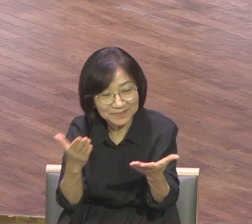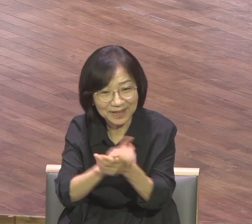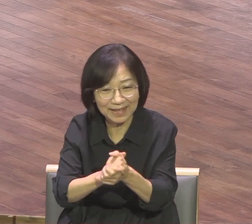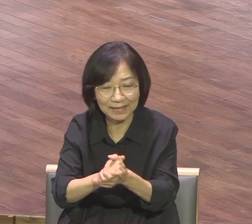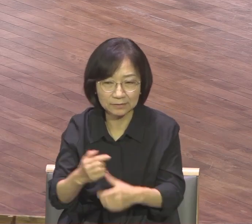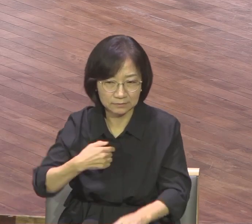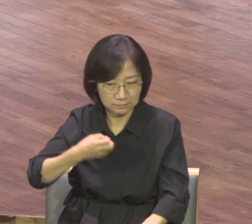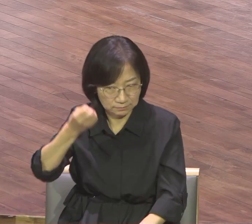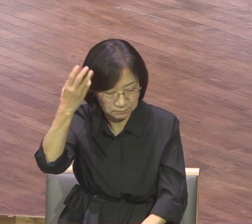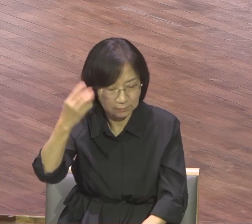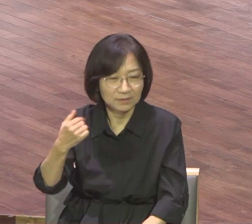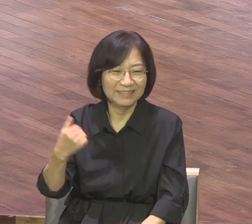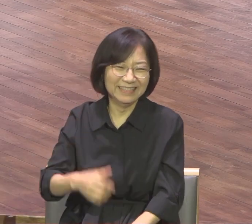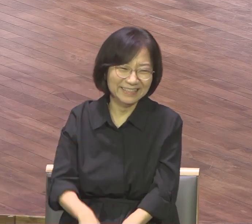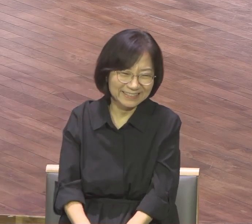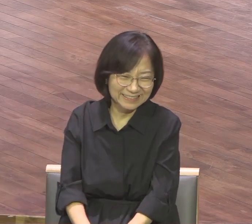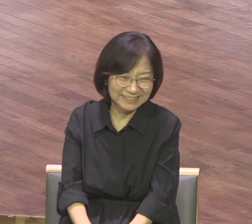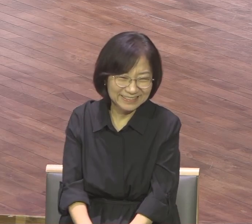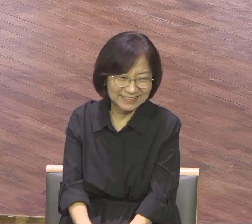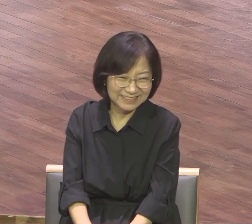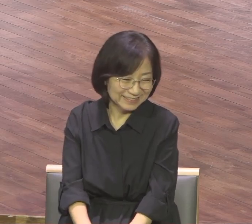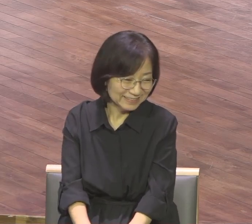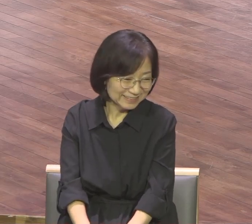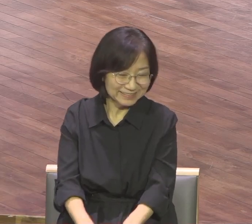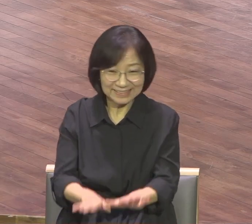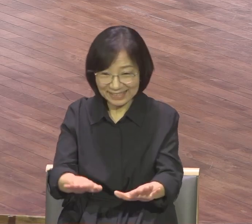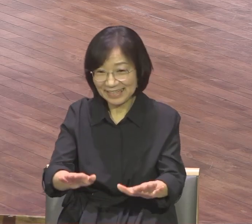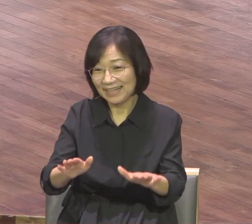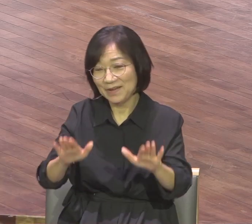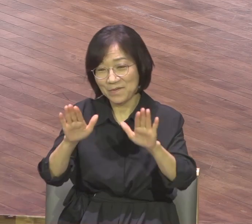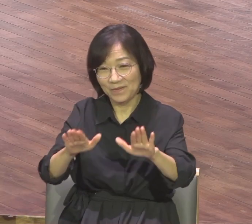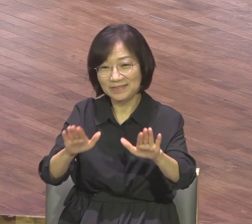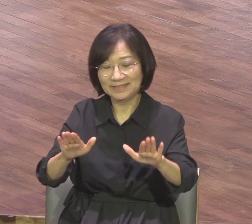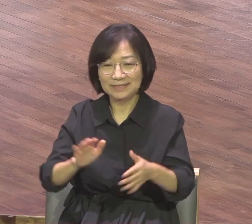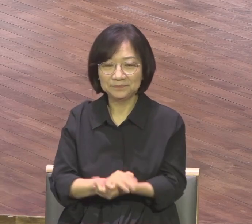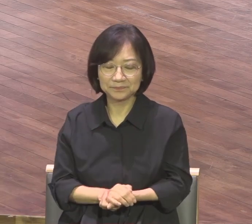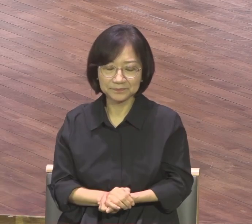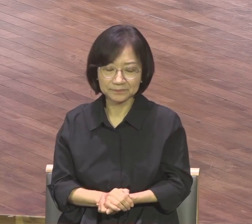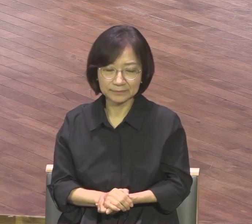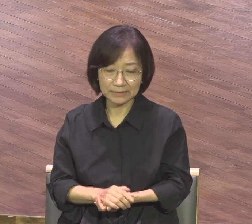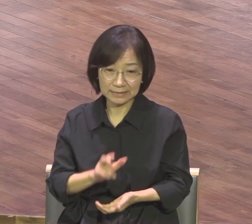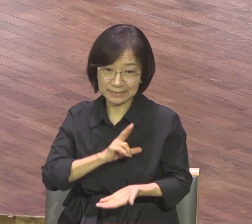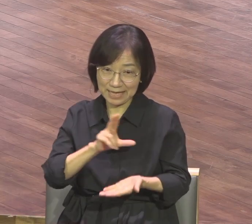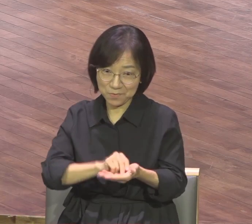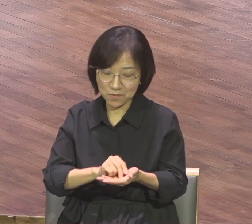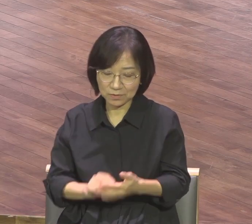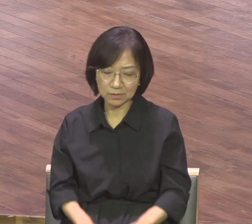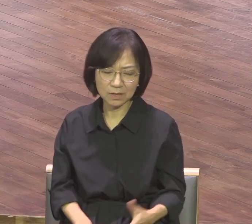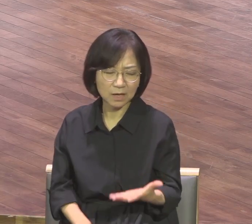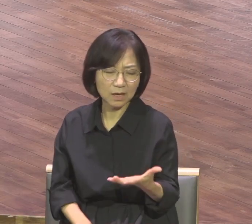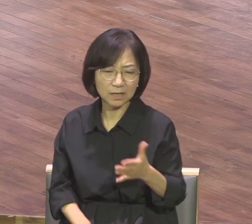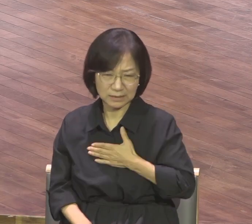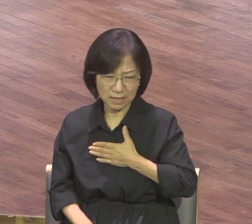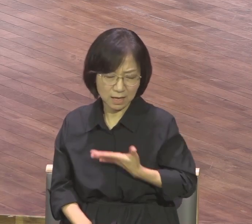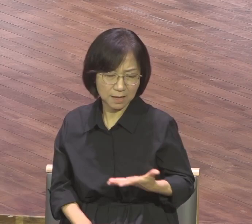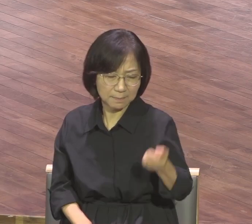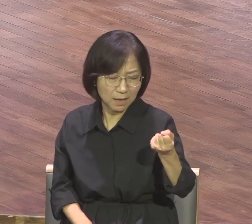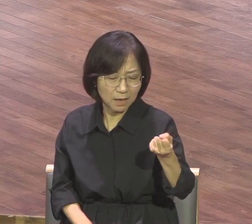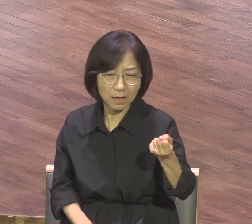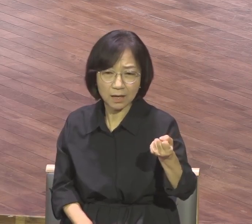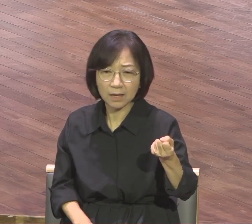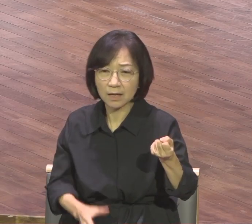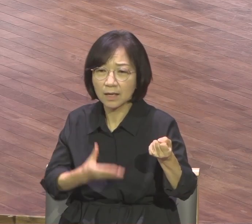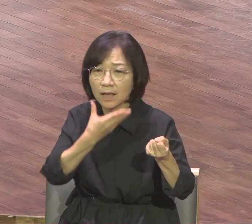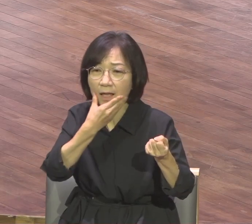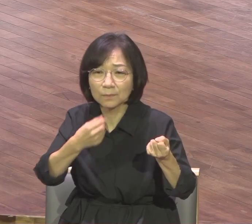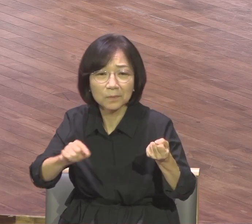아들이십니다. 아멘. 이 그대로 말씀 가지고 무엇으로 행복하십니까? 라는